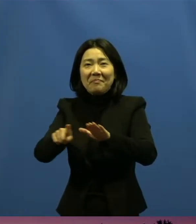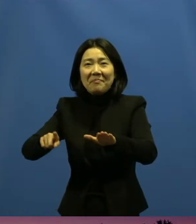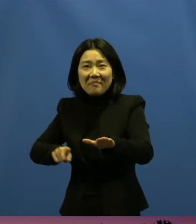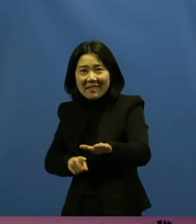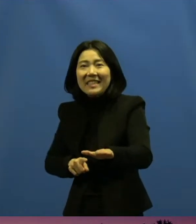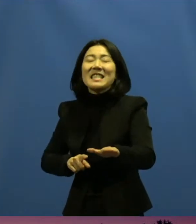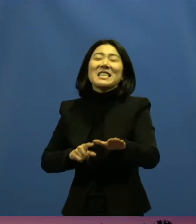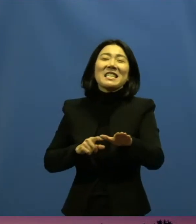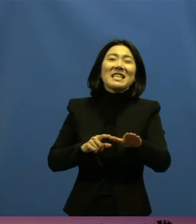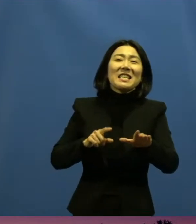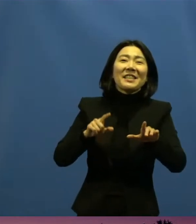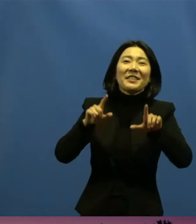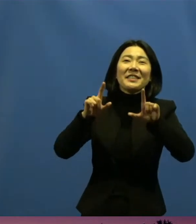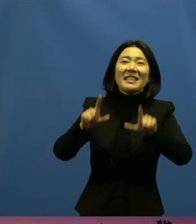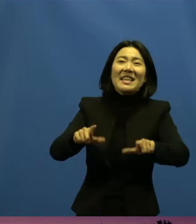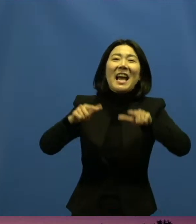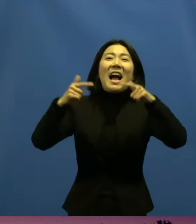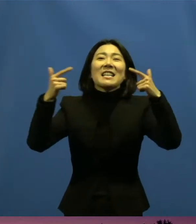뒤돌아서지